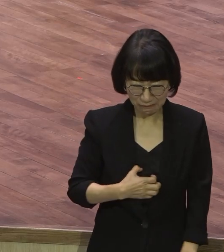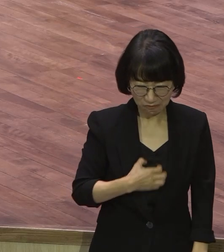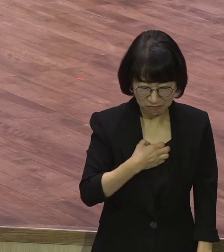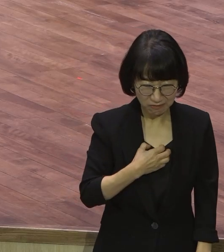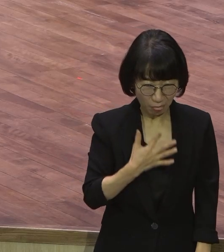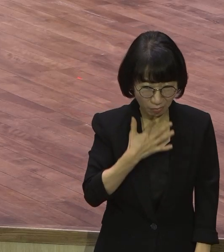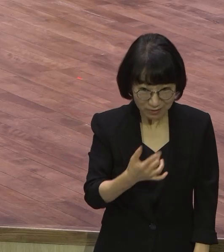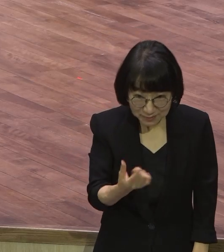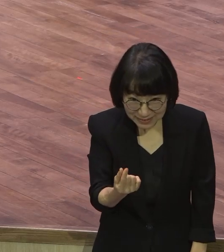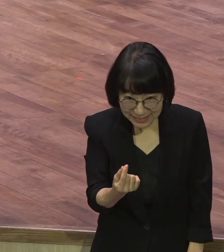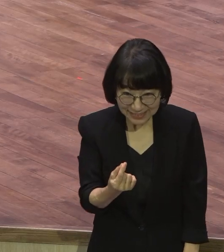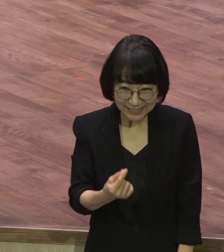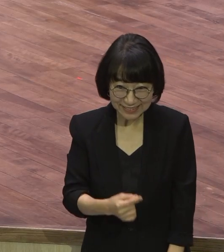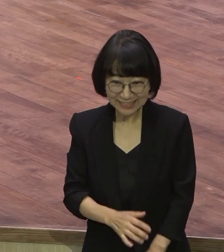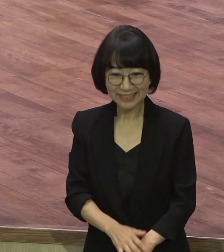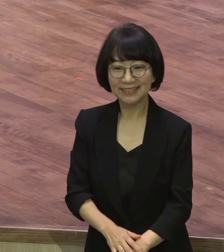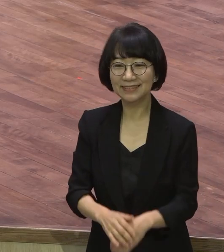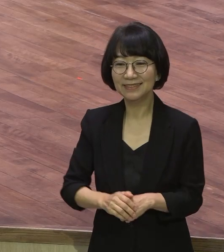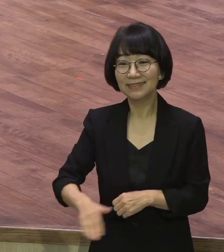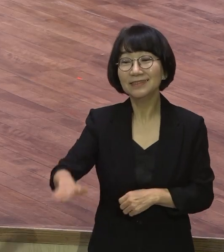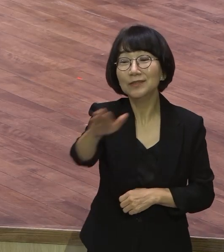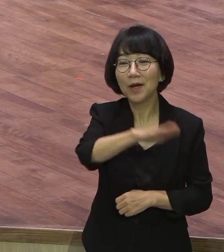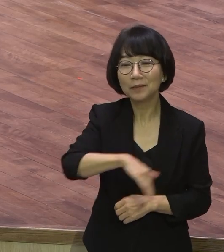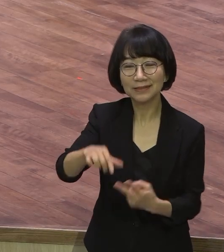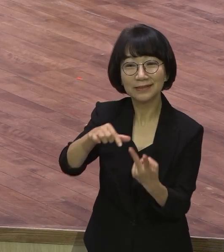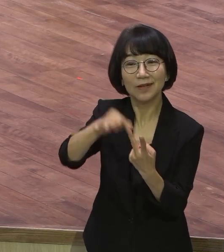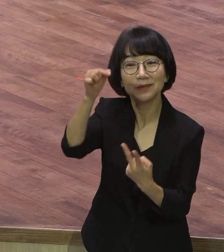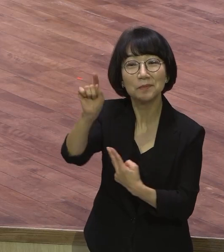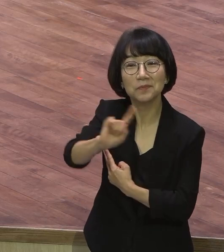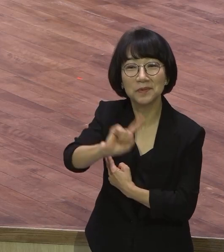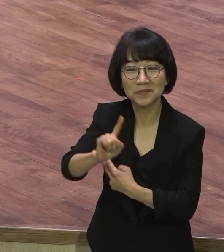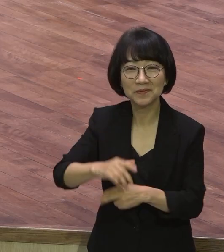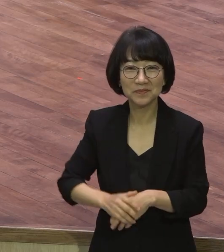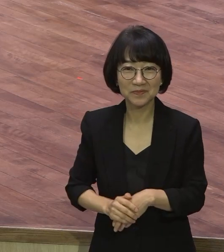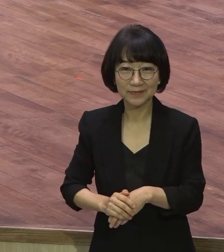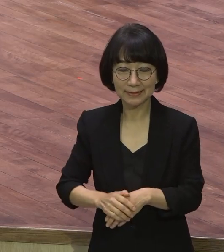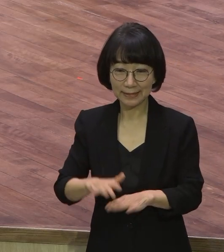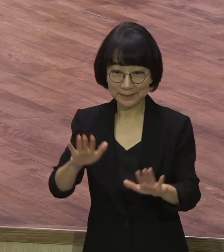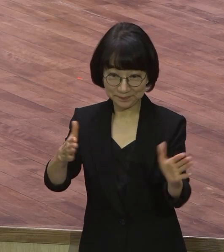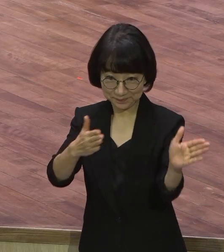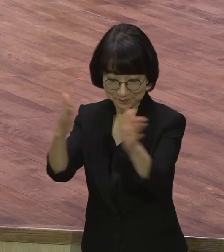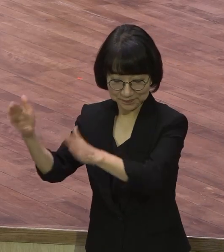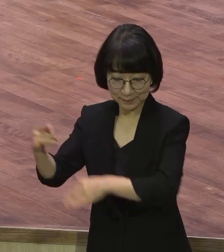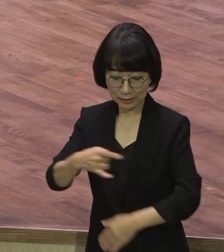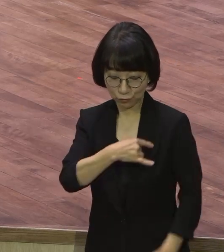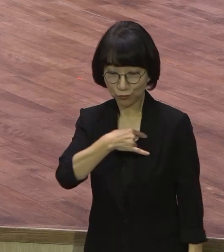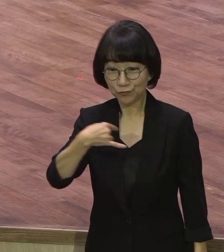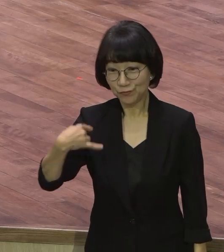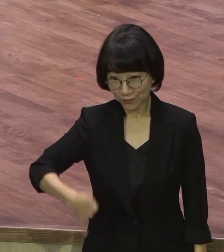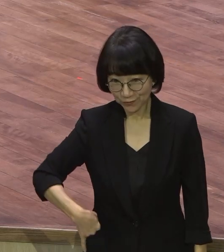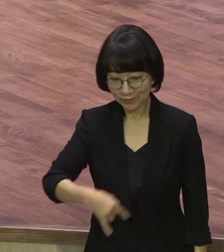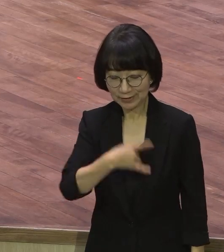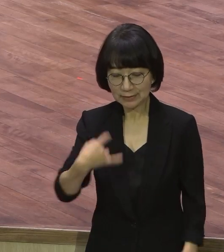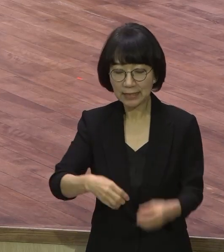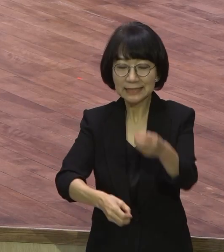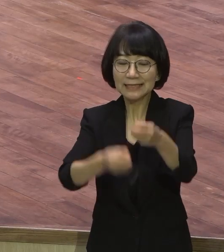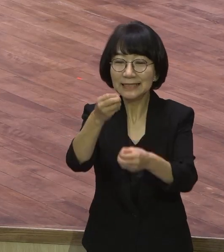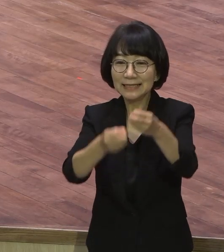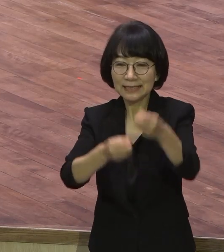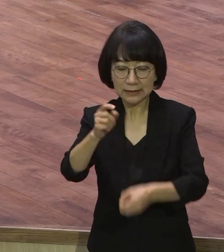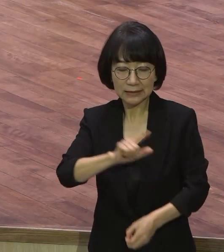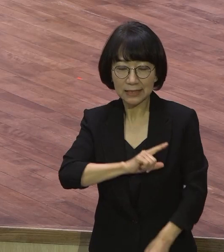여러분들도. 그러면 여러분 어떤 선택을 하고 살겠어요. 중국의 당나라 때 시인인